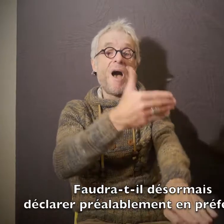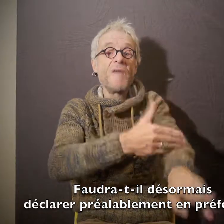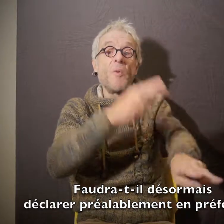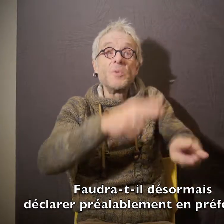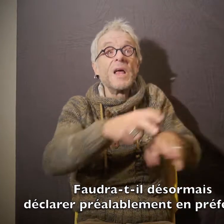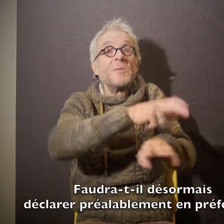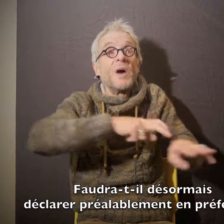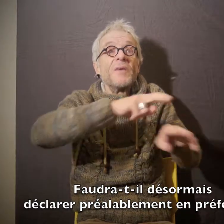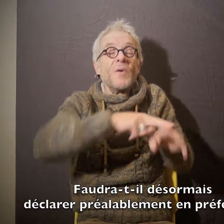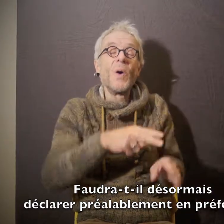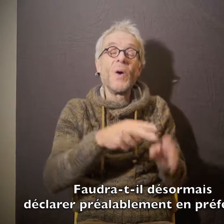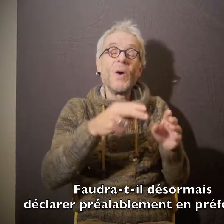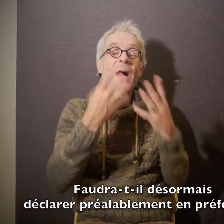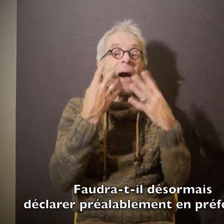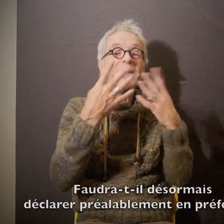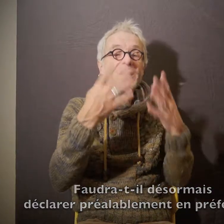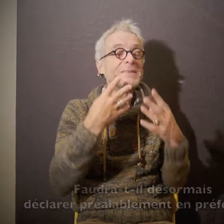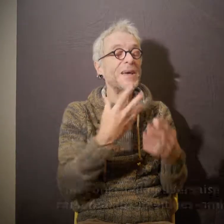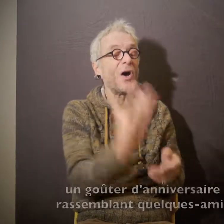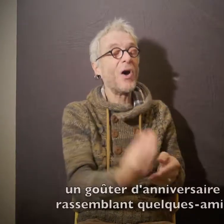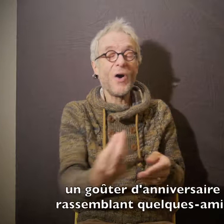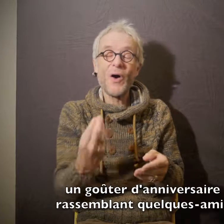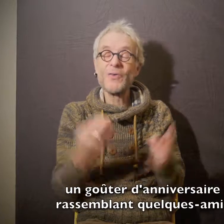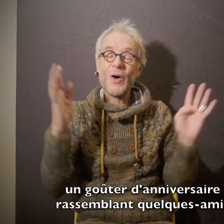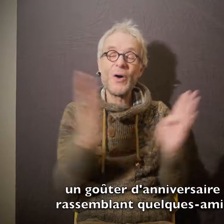Faudra-t-il désormais déclarer préalablement, en préfecture, un goûter